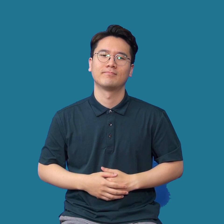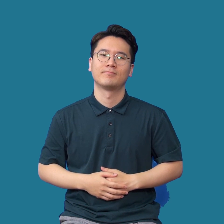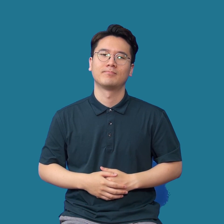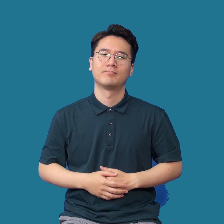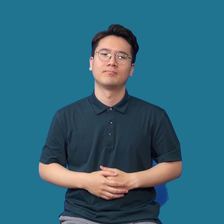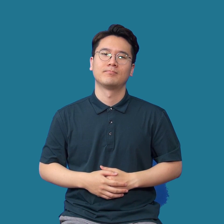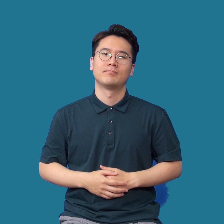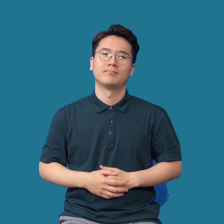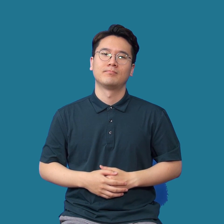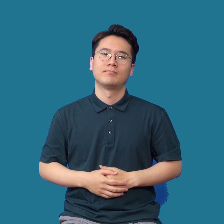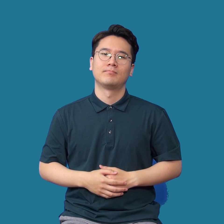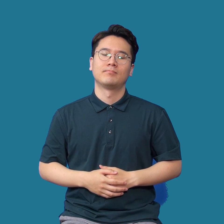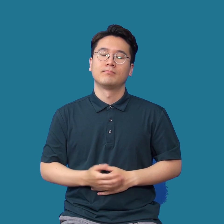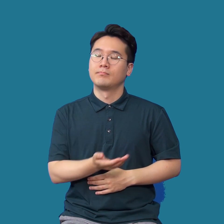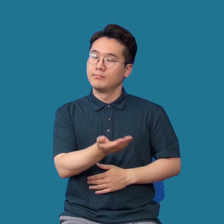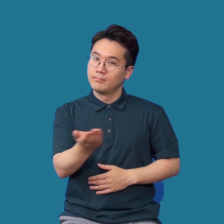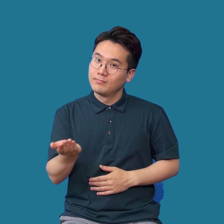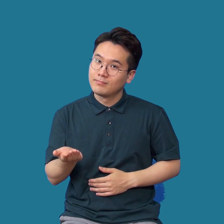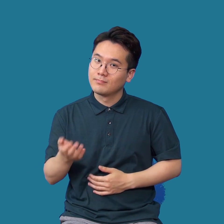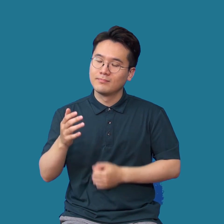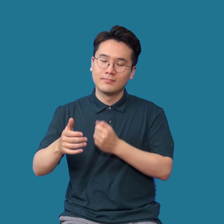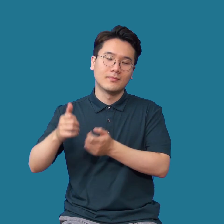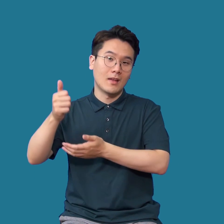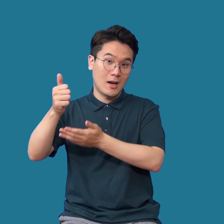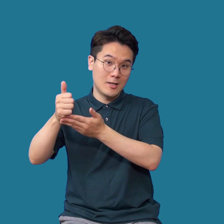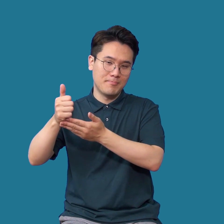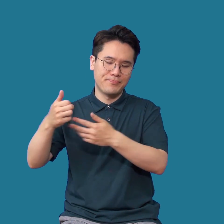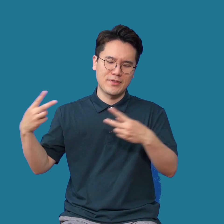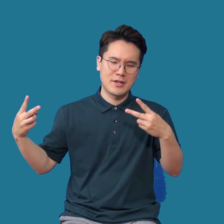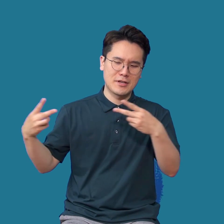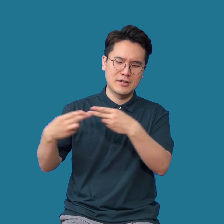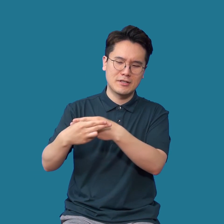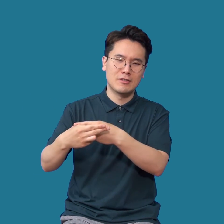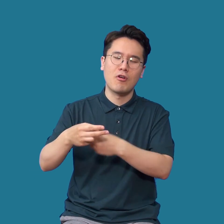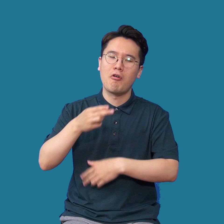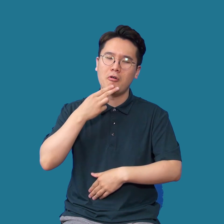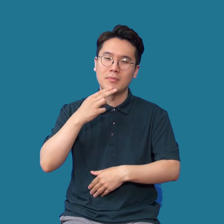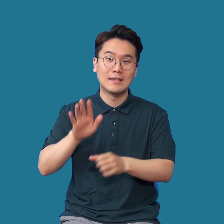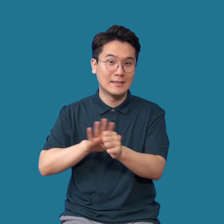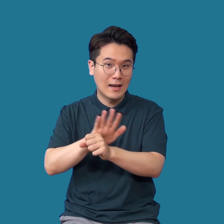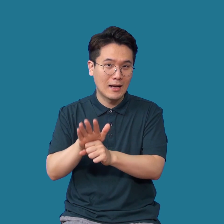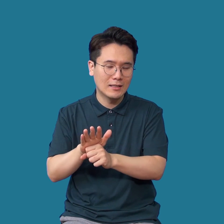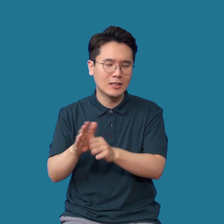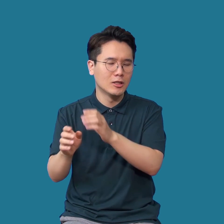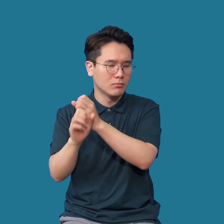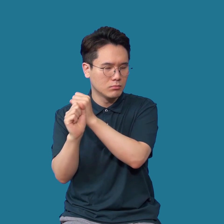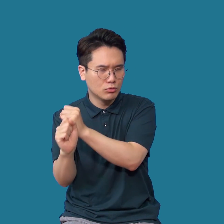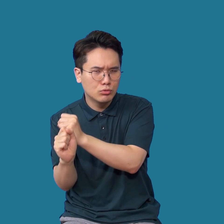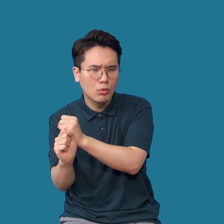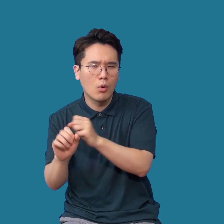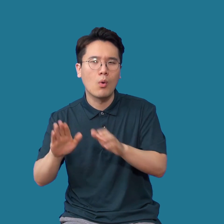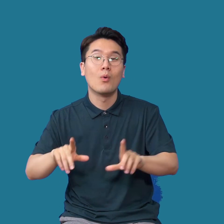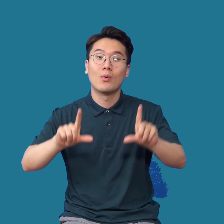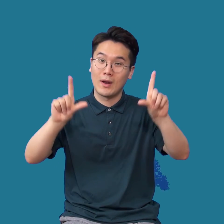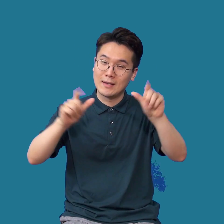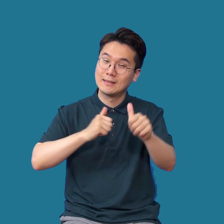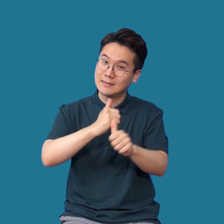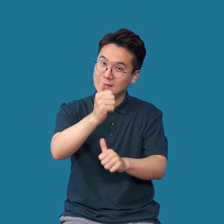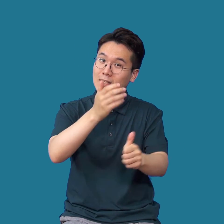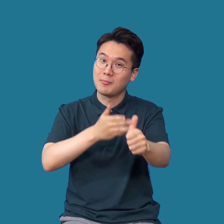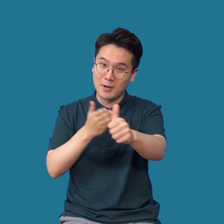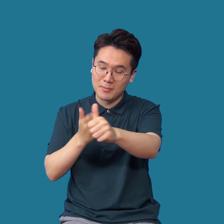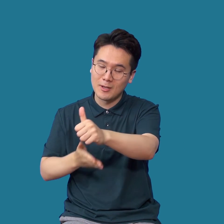여러분, 이 하나님의 끊어질 수 없는 사랑을 붙들고 올 한 해도 승리할 수 있기를